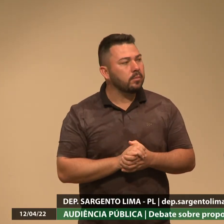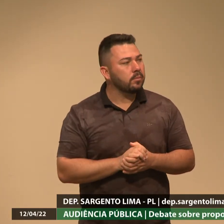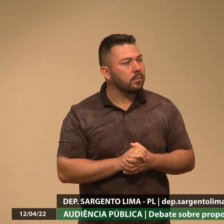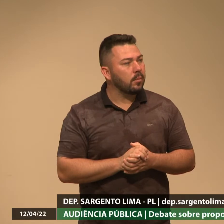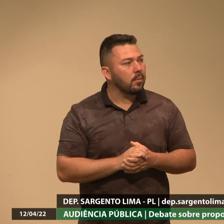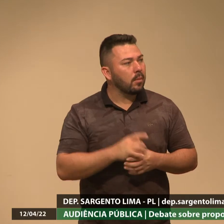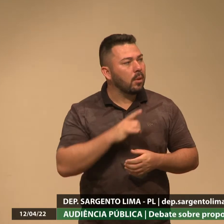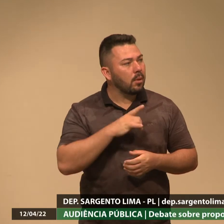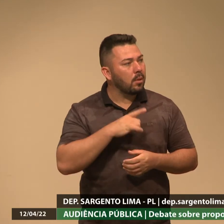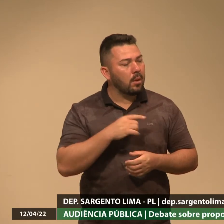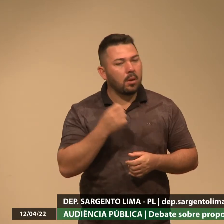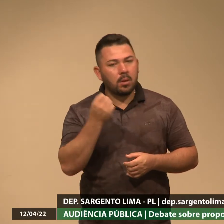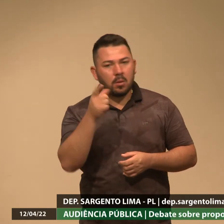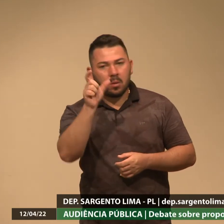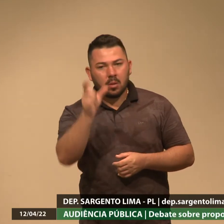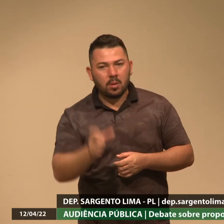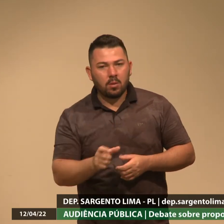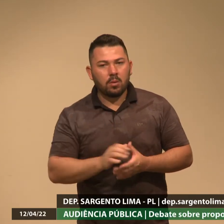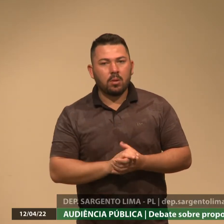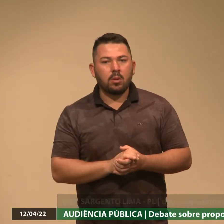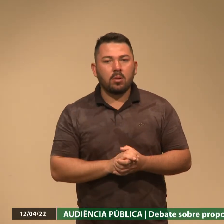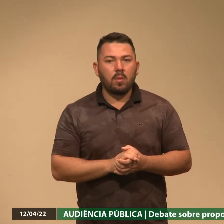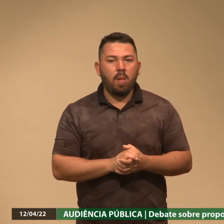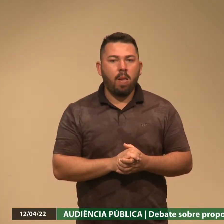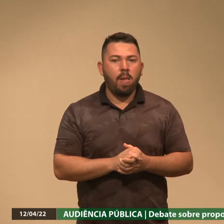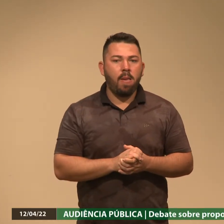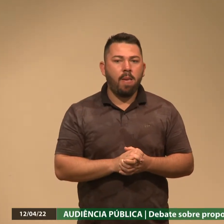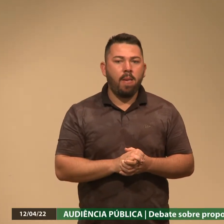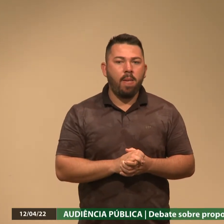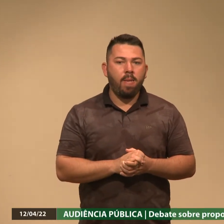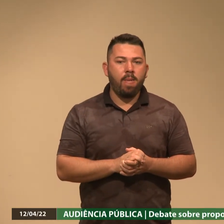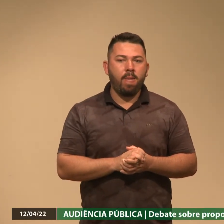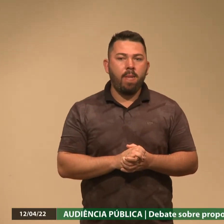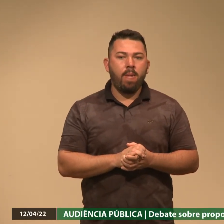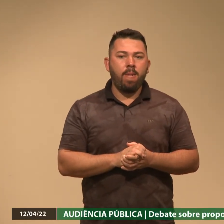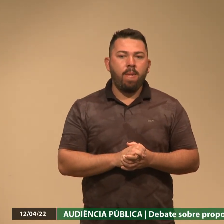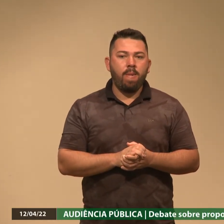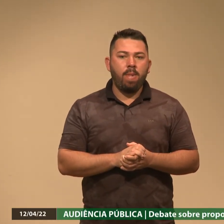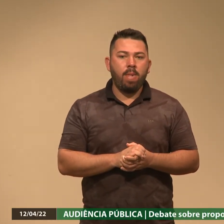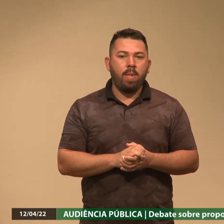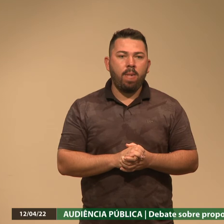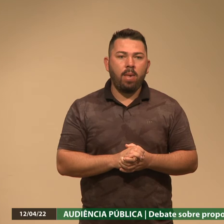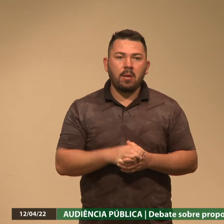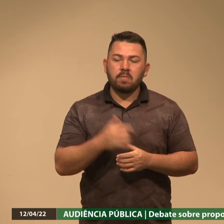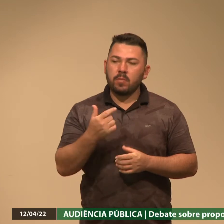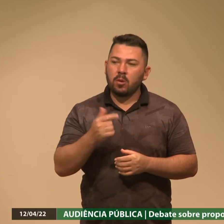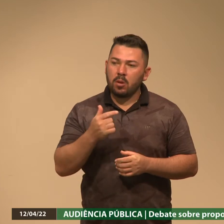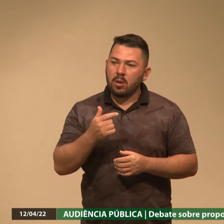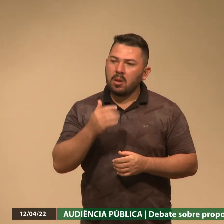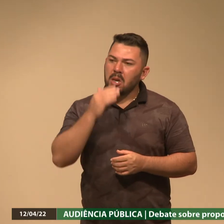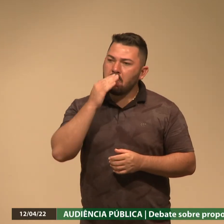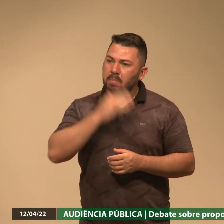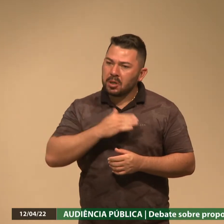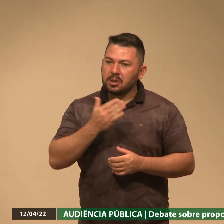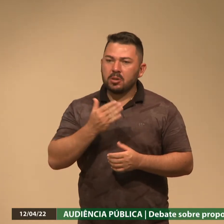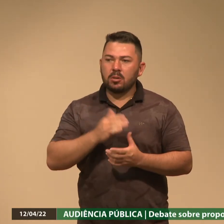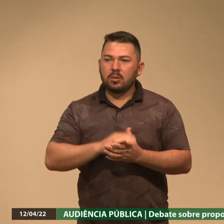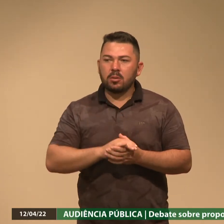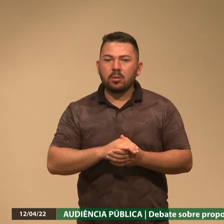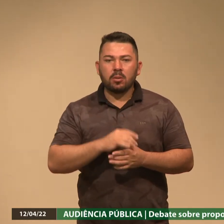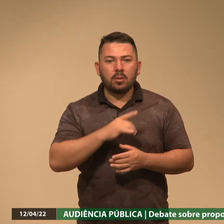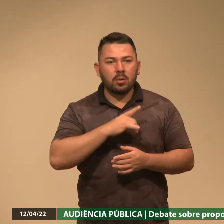tem alguém que não tem o endereço fixo o que